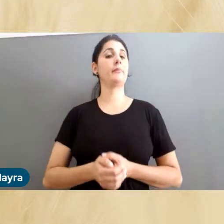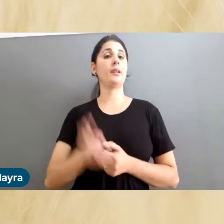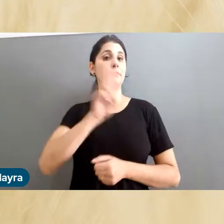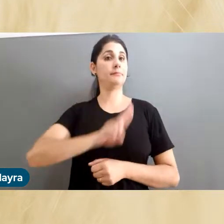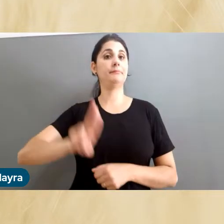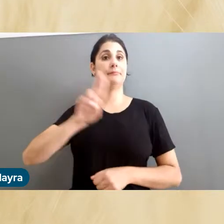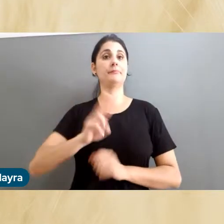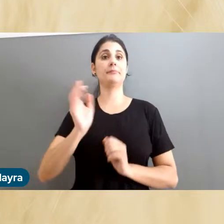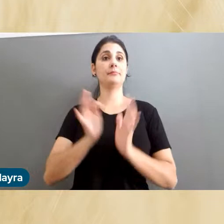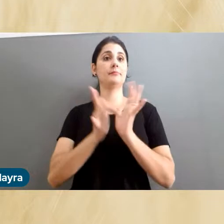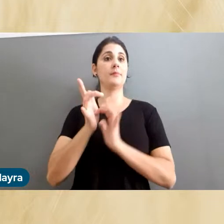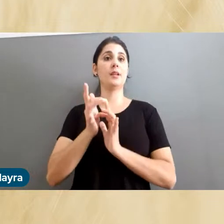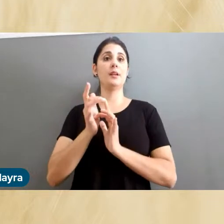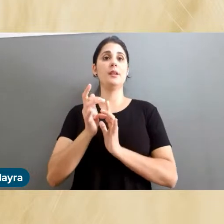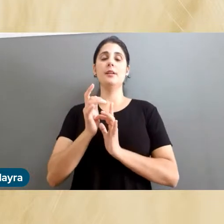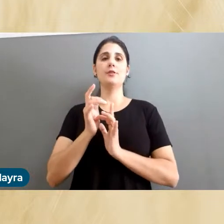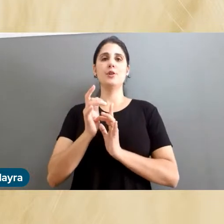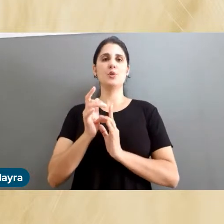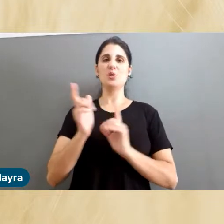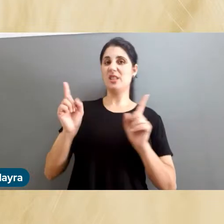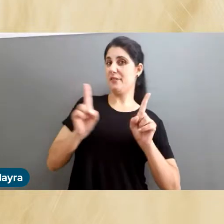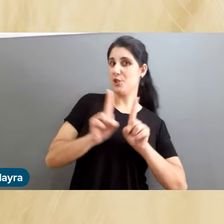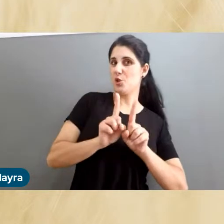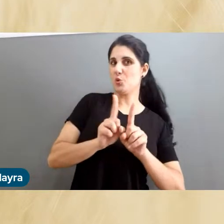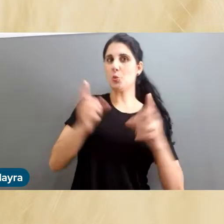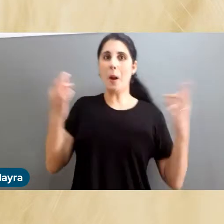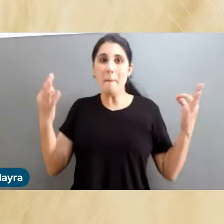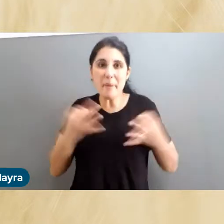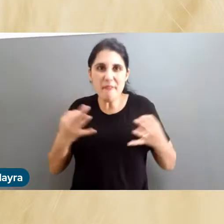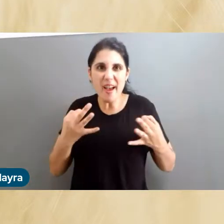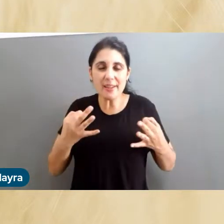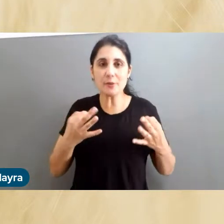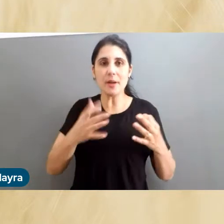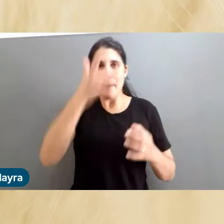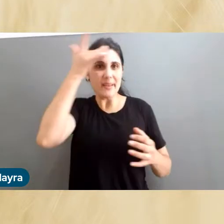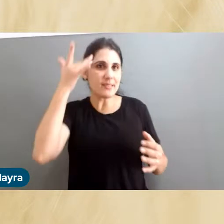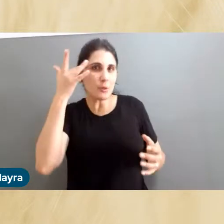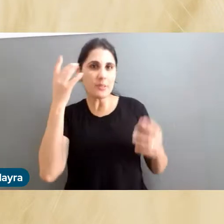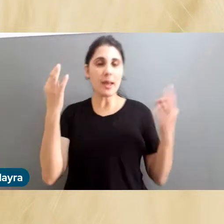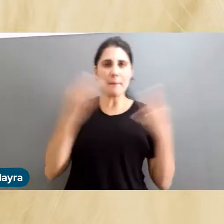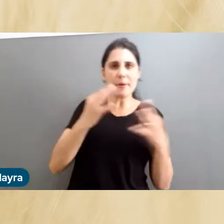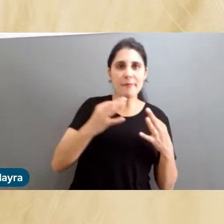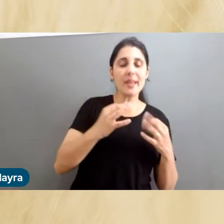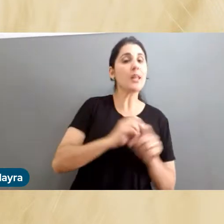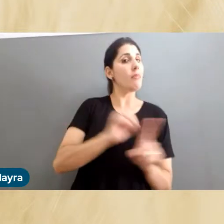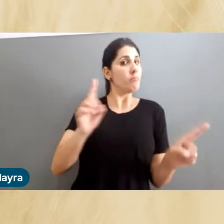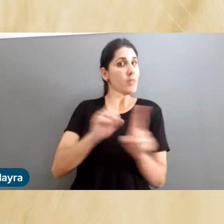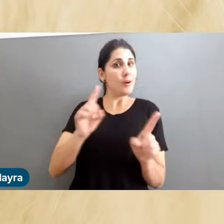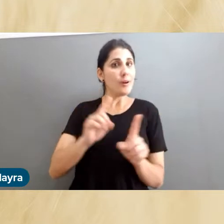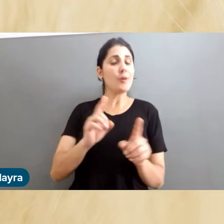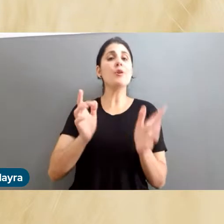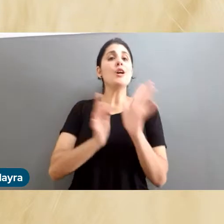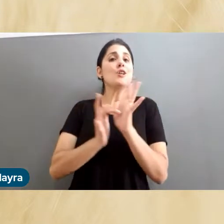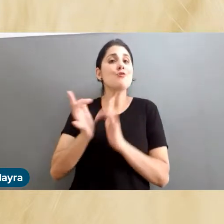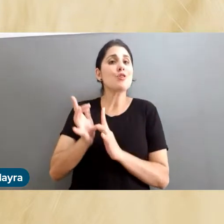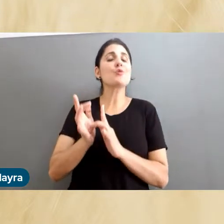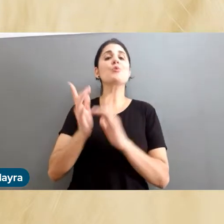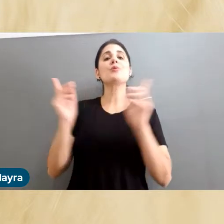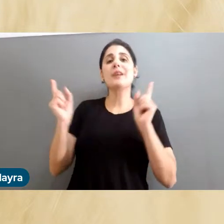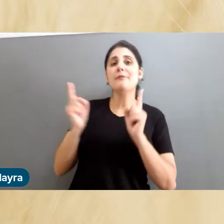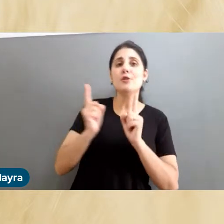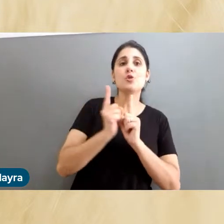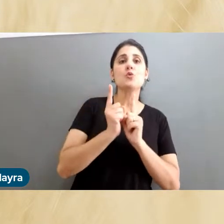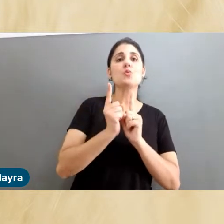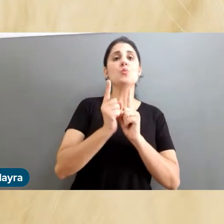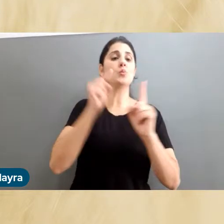não conviveu com pessoas perfeitas. Mesmo no círculo mais íntimo, mais próximo, nós vamos encontrar Jesus